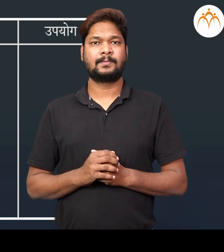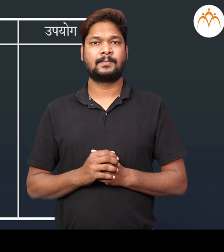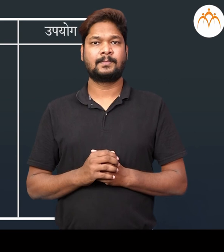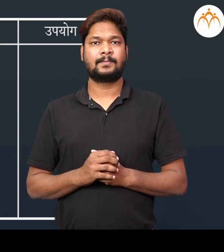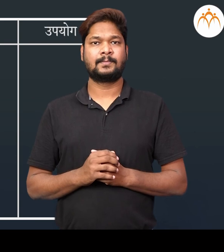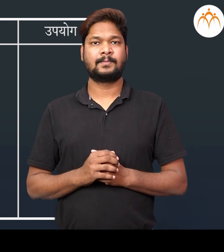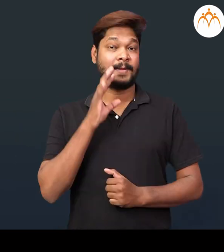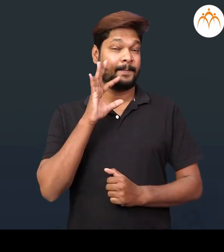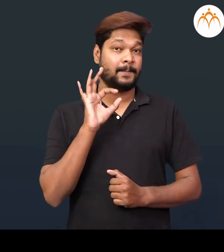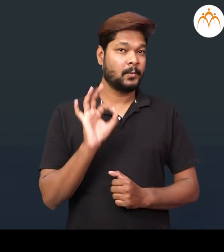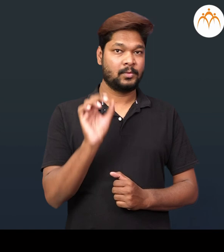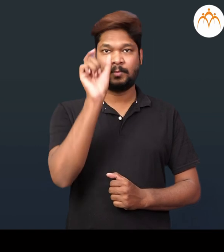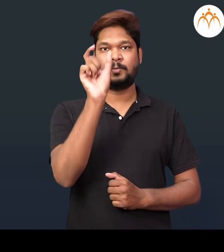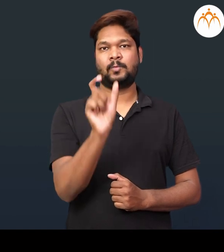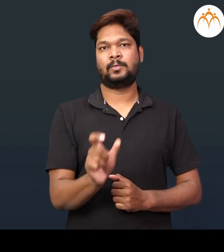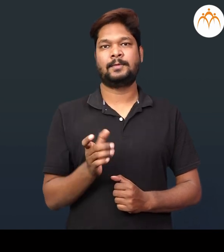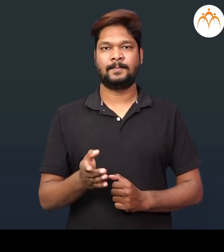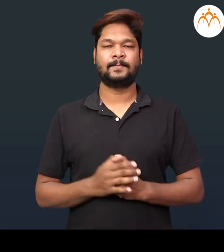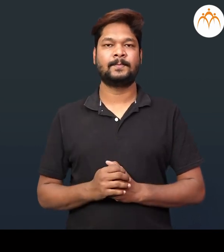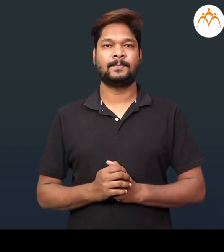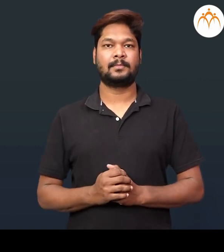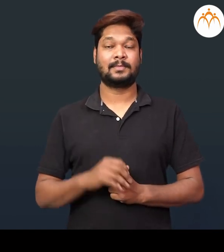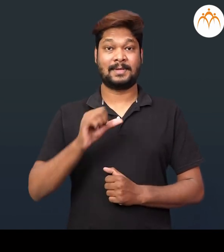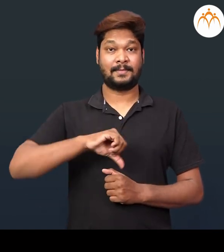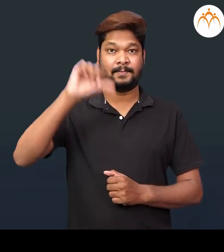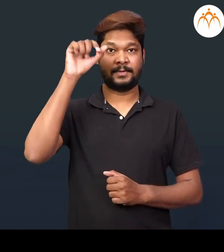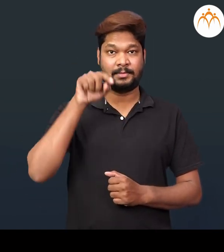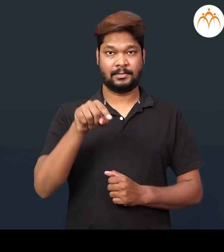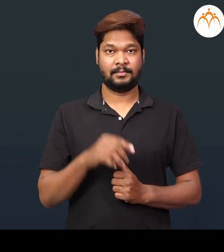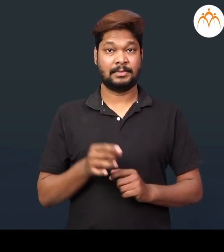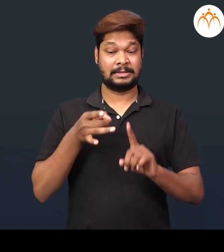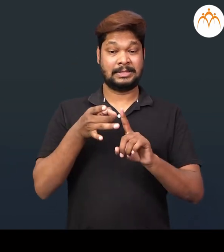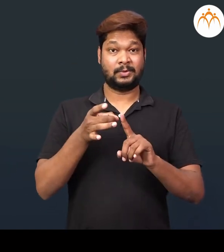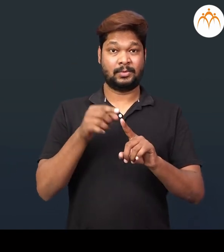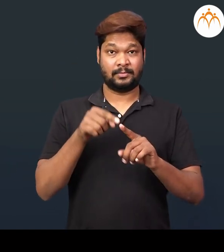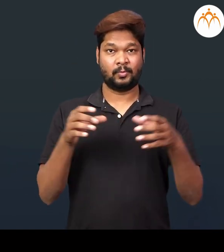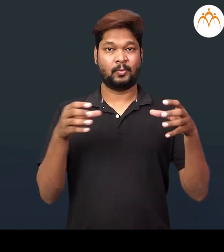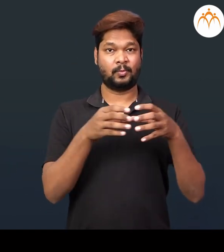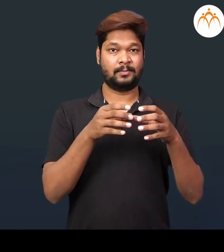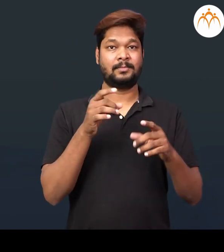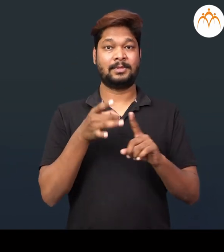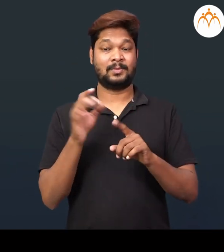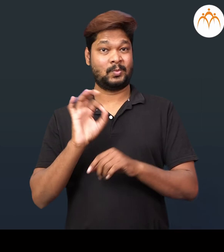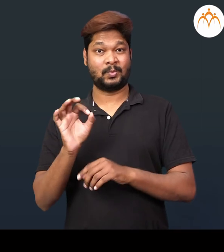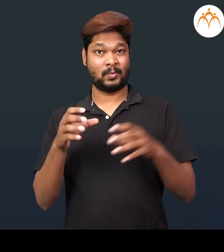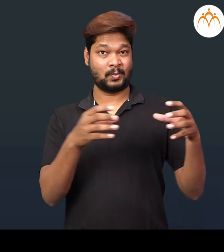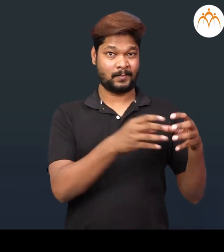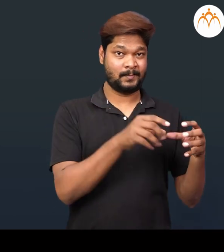उपयोग. पारिभाषिक शब्द. द्रव्य, धातू,